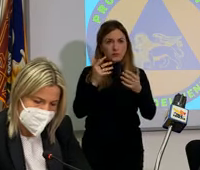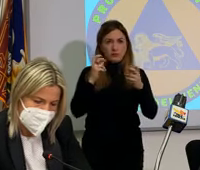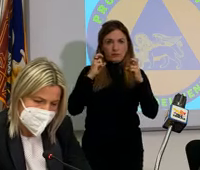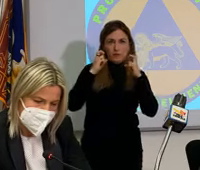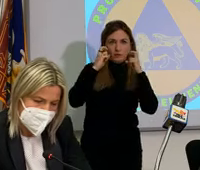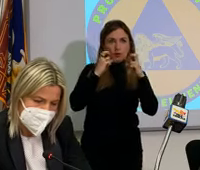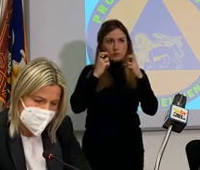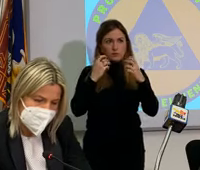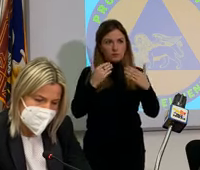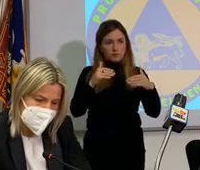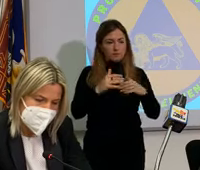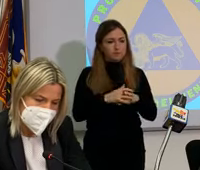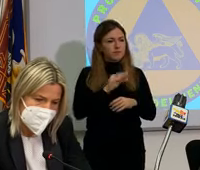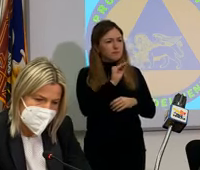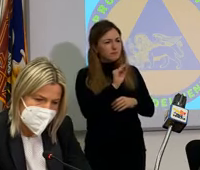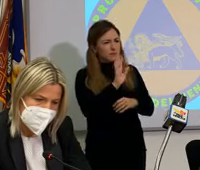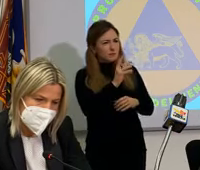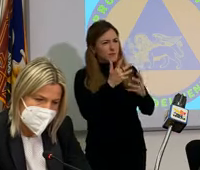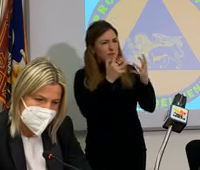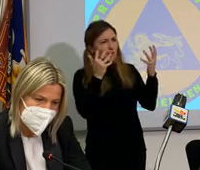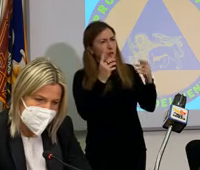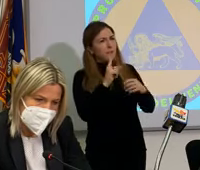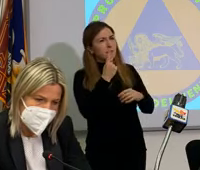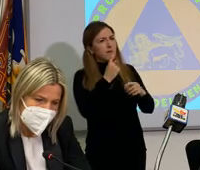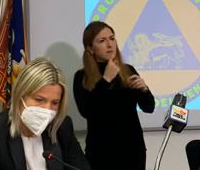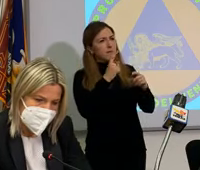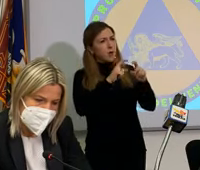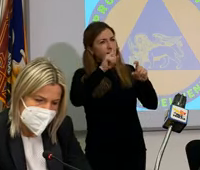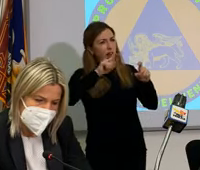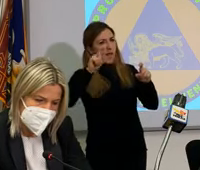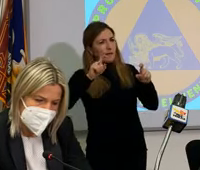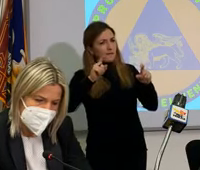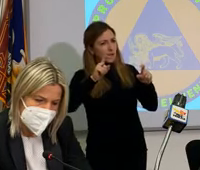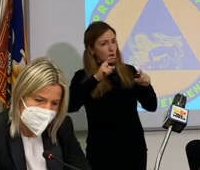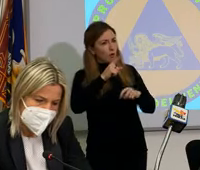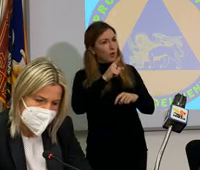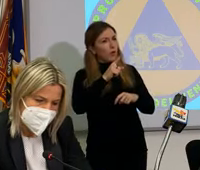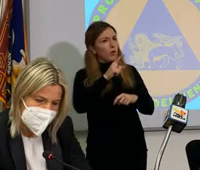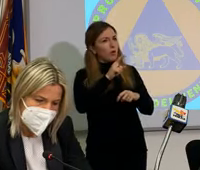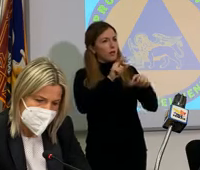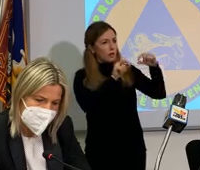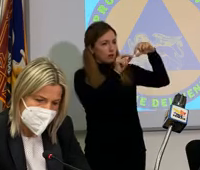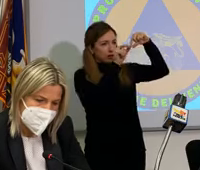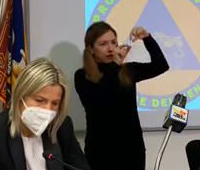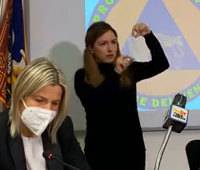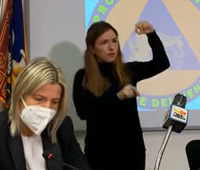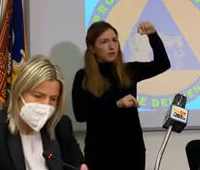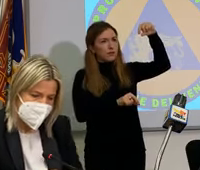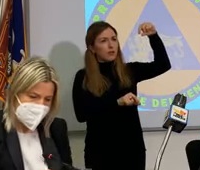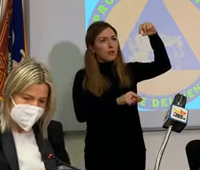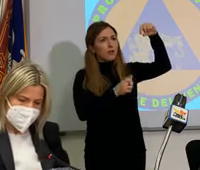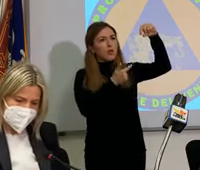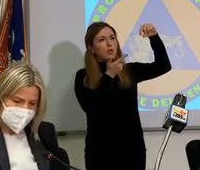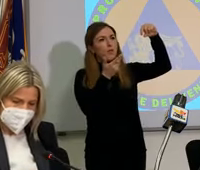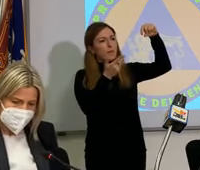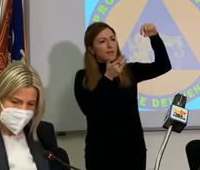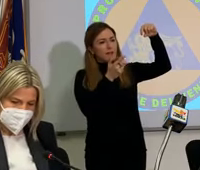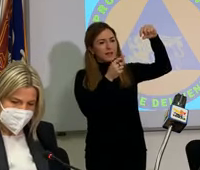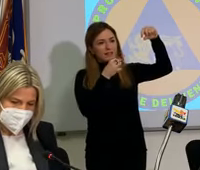dottori posso chiedere solo un chiarimento sulla lettura del primo grafico che ci ha mostrato nell'asse delle ordinate i numeri vanno letti come